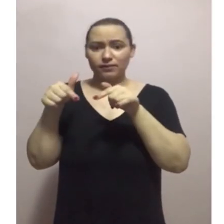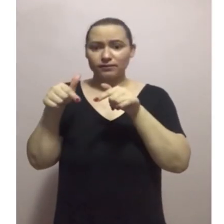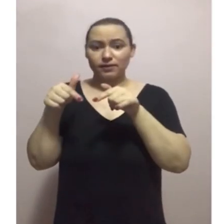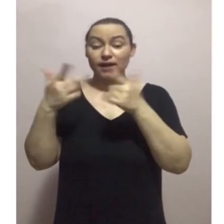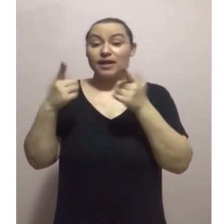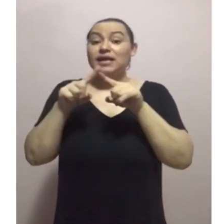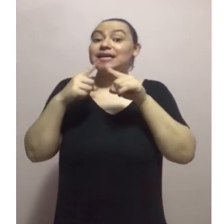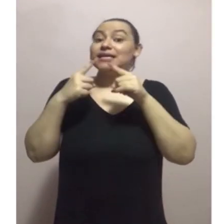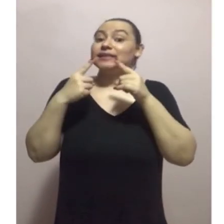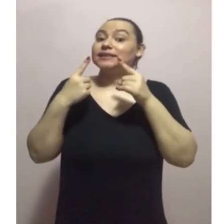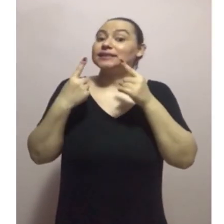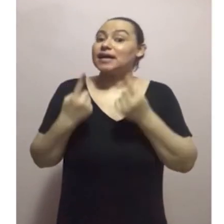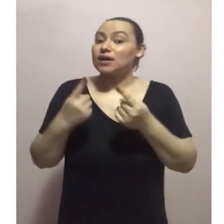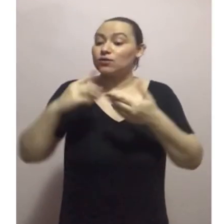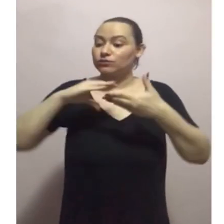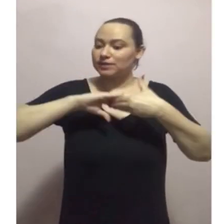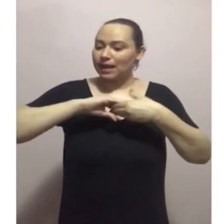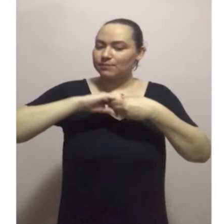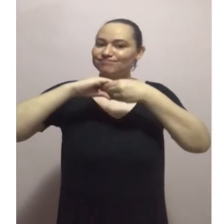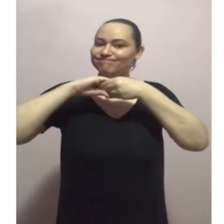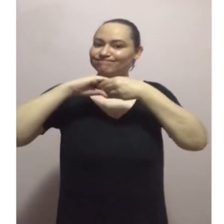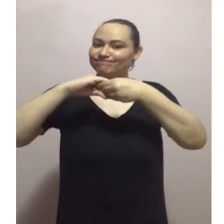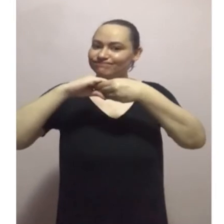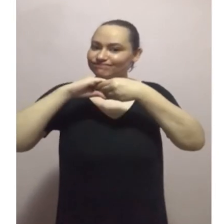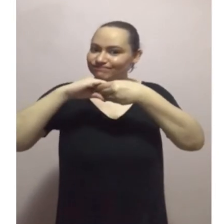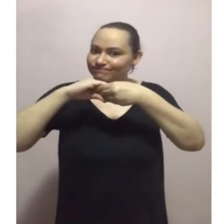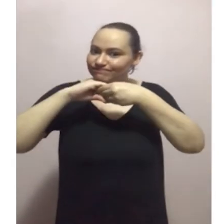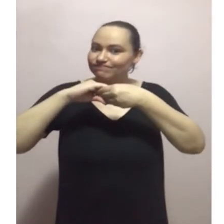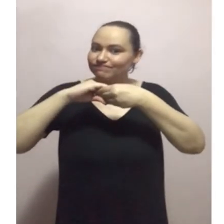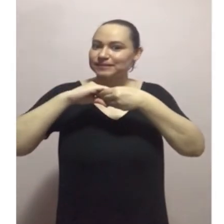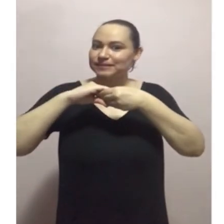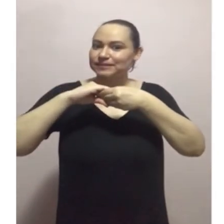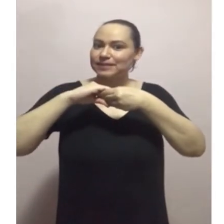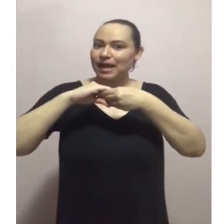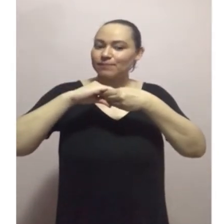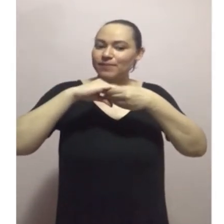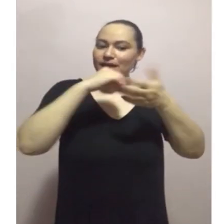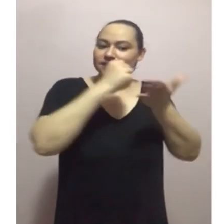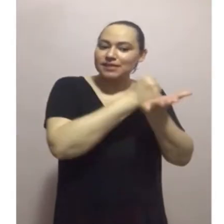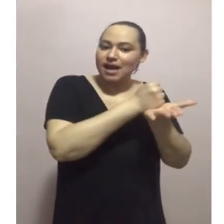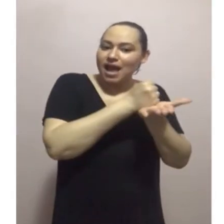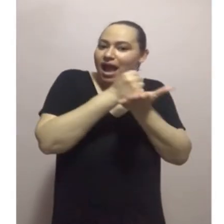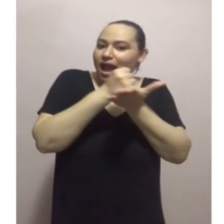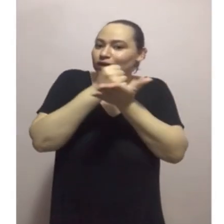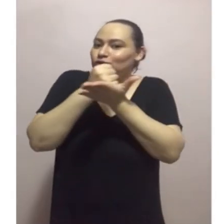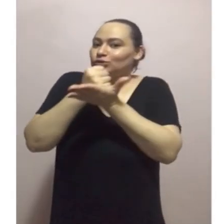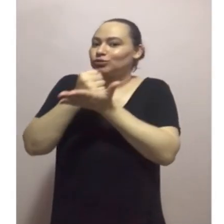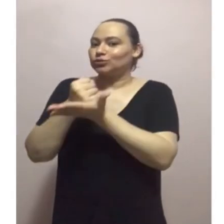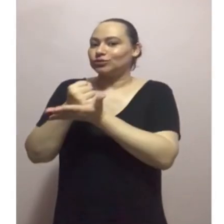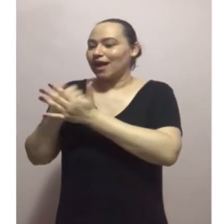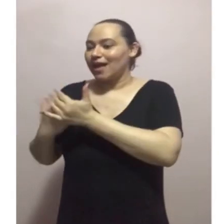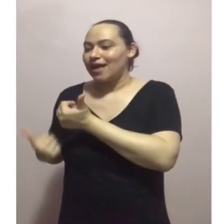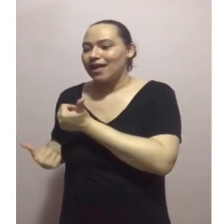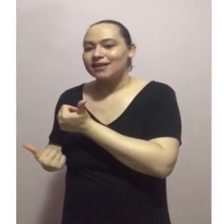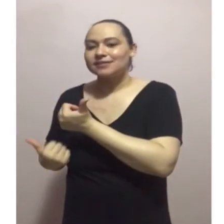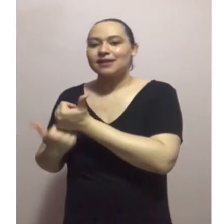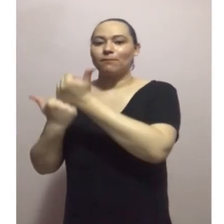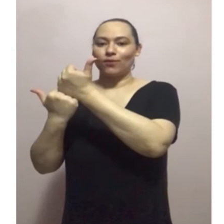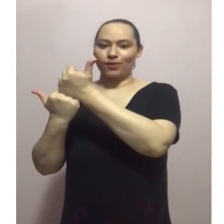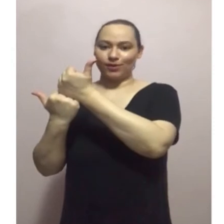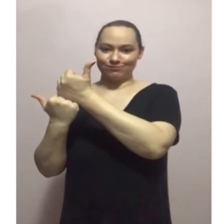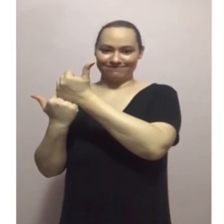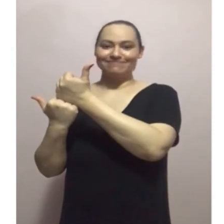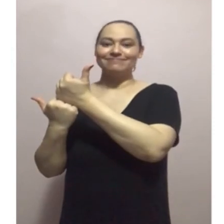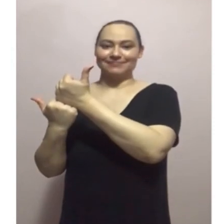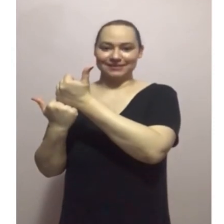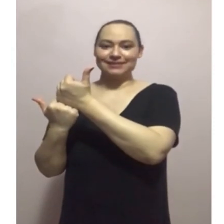esse braço que o teatro deu, a mão, o teatro virando teatro digital, deu a mão para o cinema e para